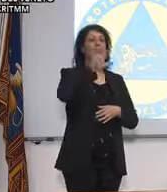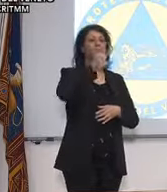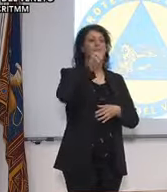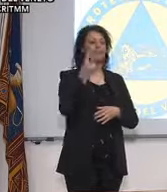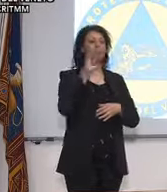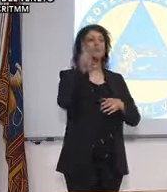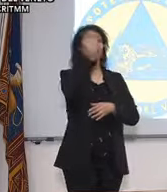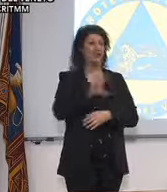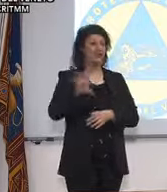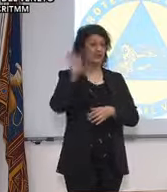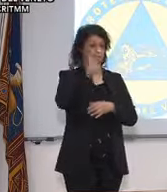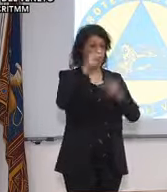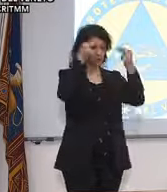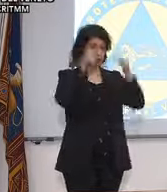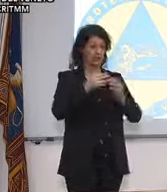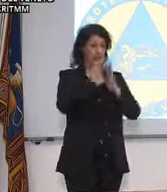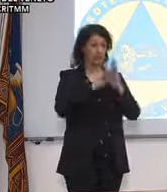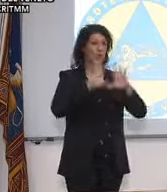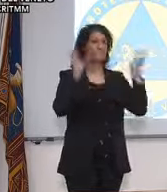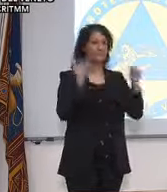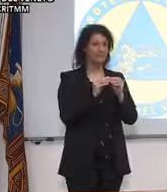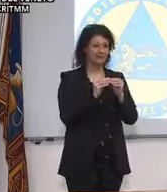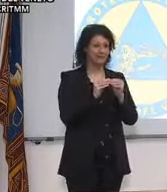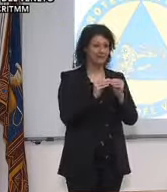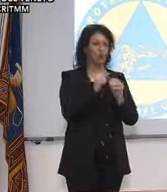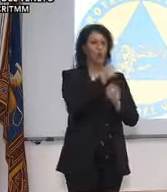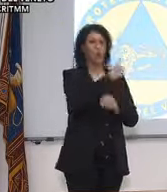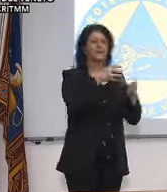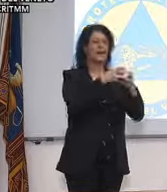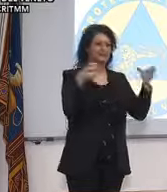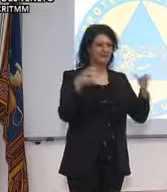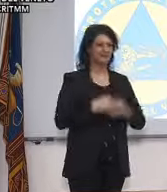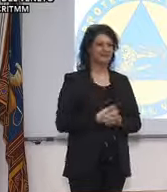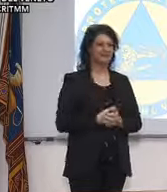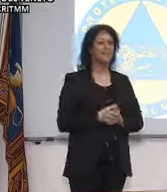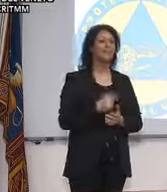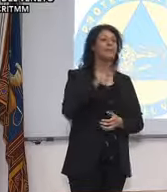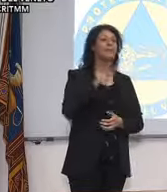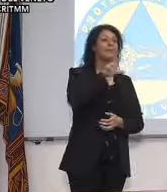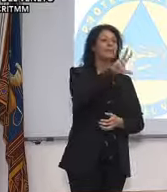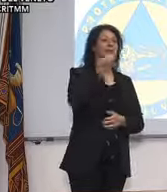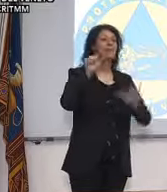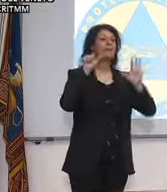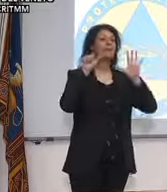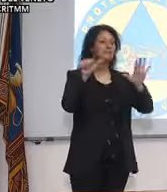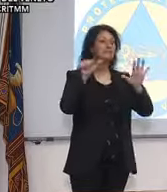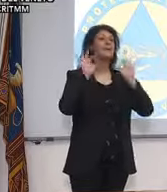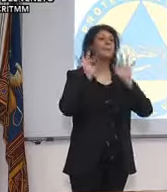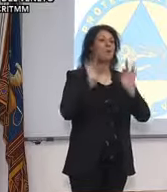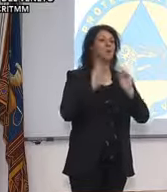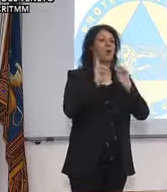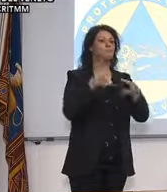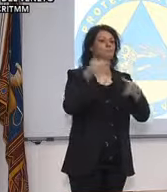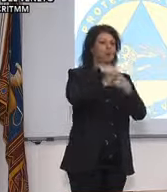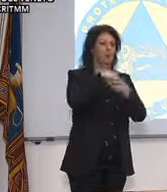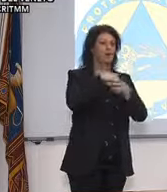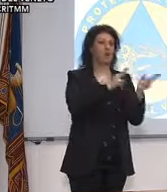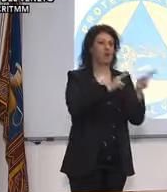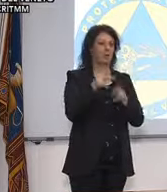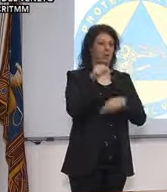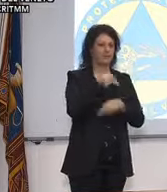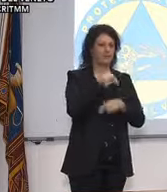dato complessivo, poi lo vedete anche diviso per azienda sanitaria. Di questi 306 sono ricoverati in ospedale, quindi